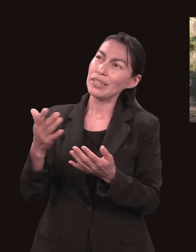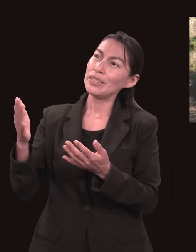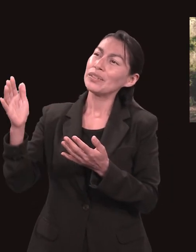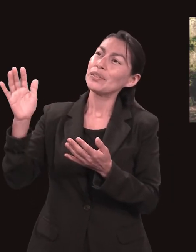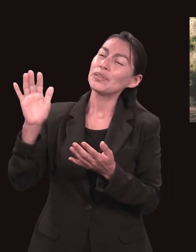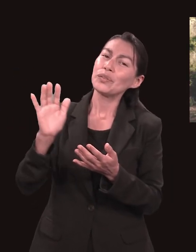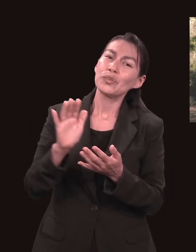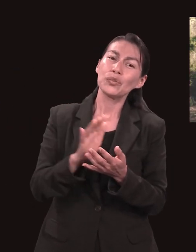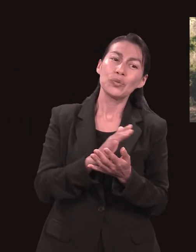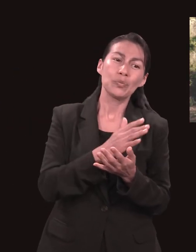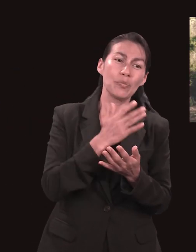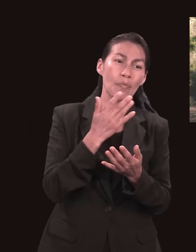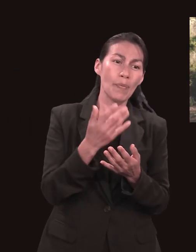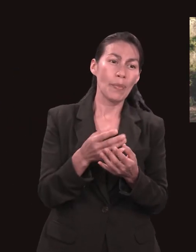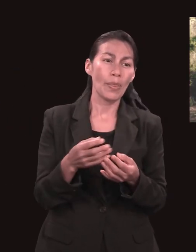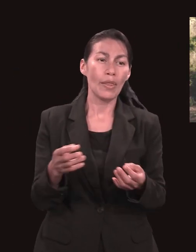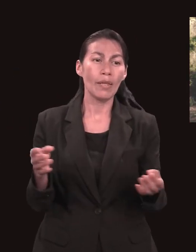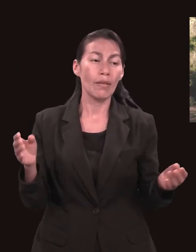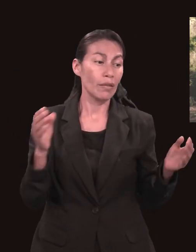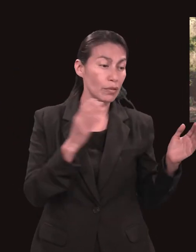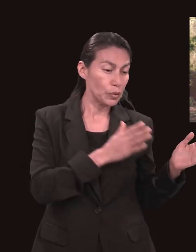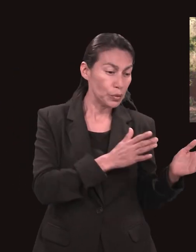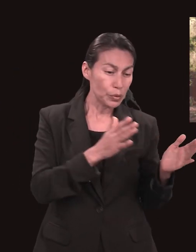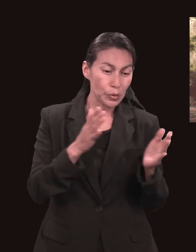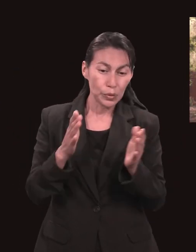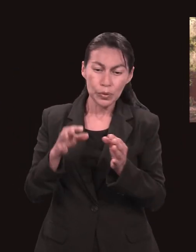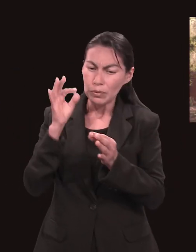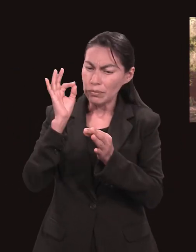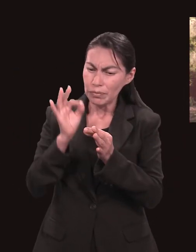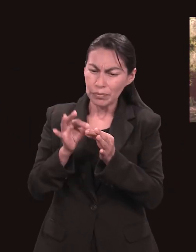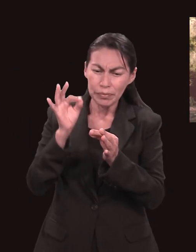tú tienes un tiempo